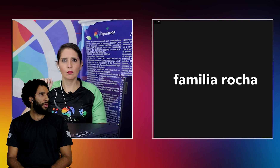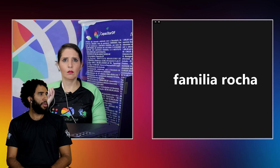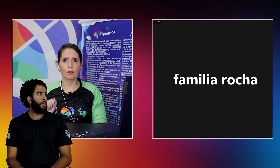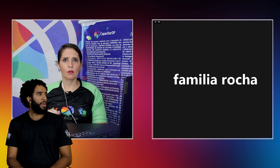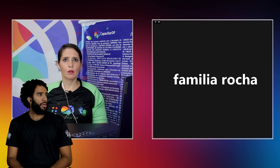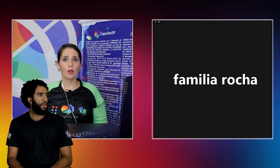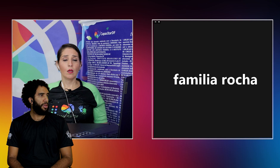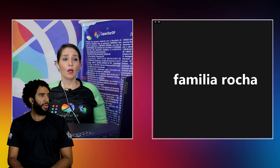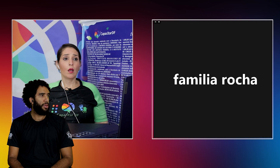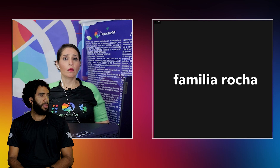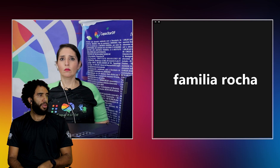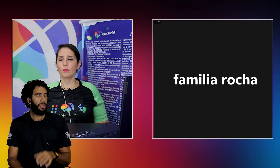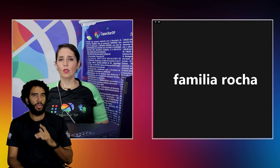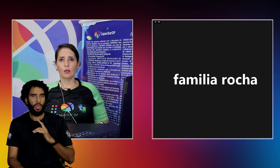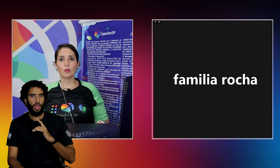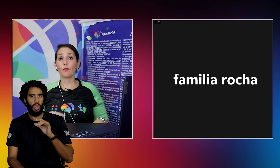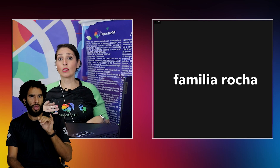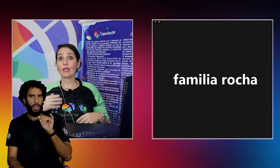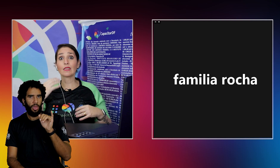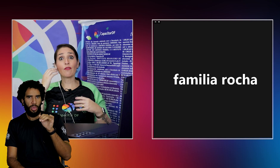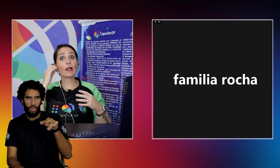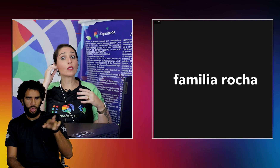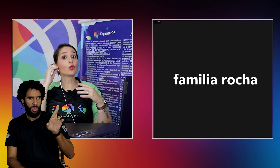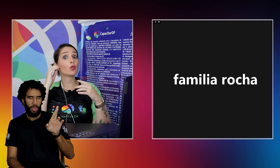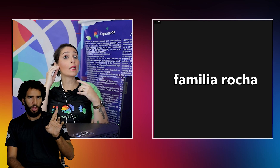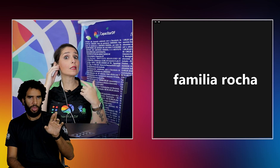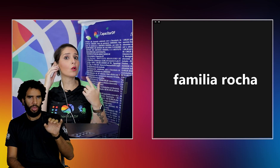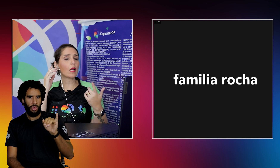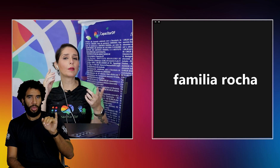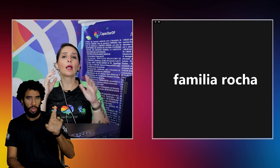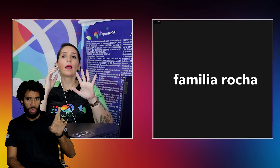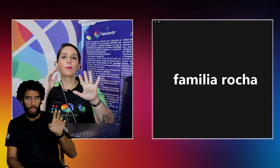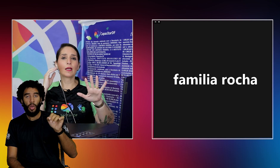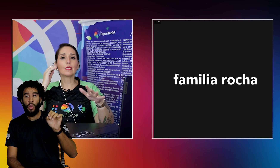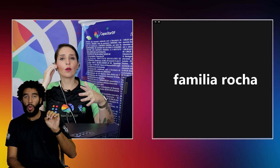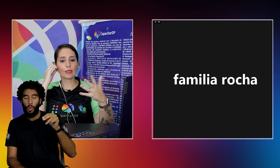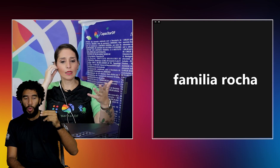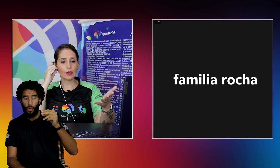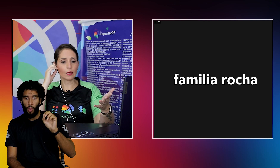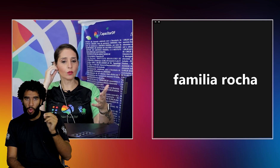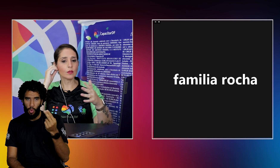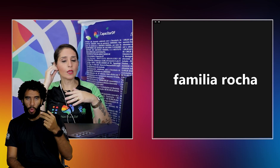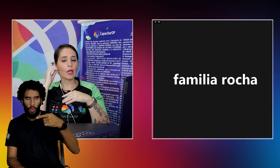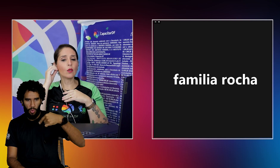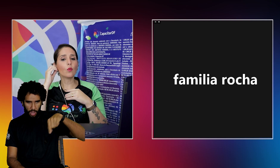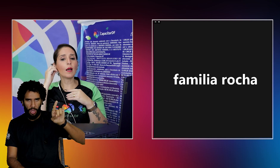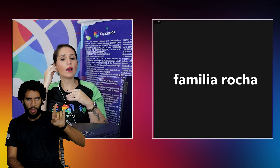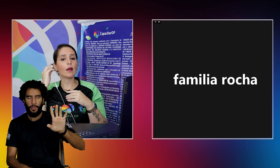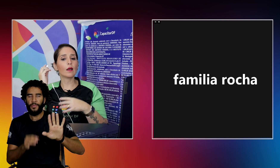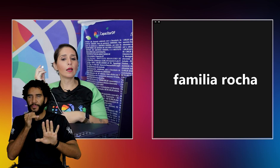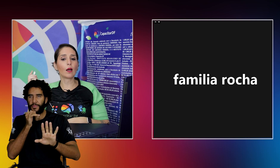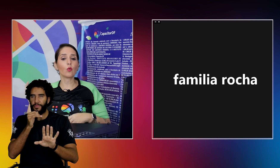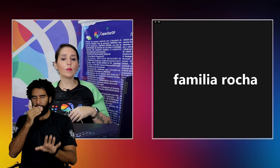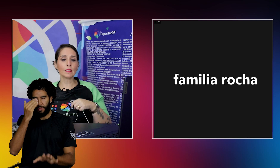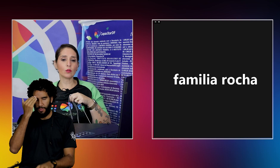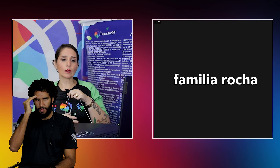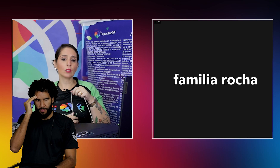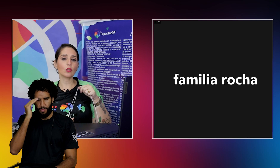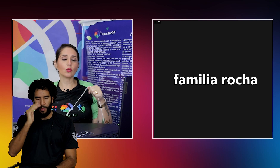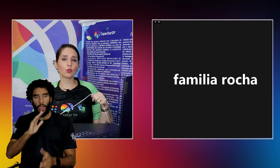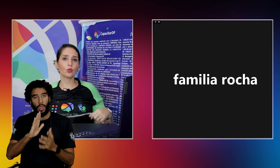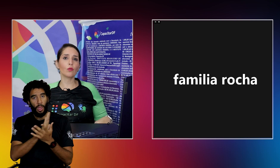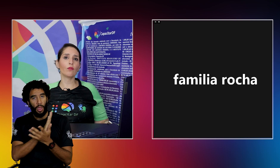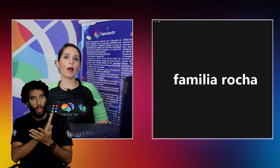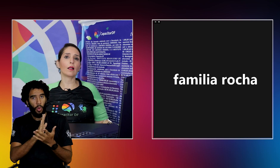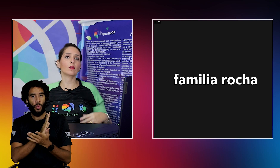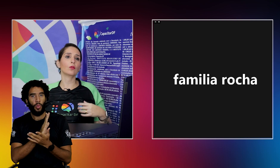ir. E normal, né? Ir. No Se caso, você eles está usam- falando no deslocamento, é porque assim, eu até Ah. entendo. Tem algumas situações